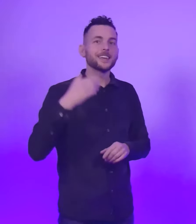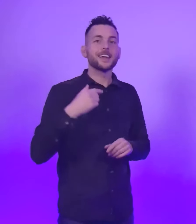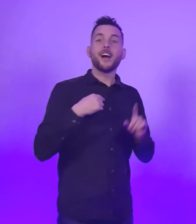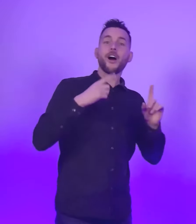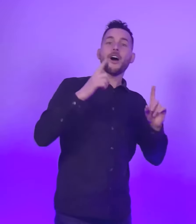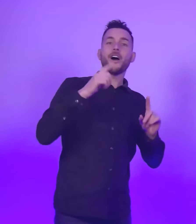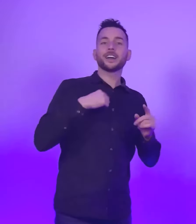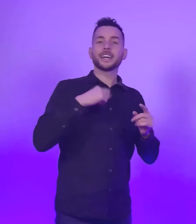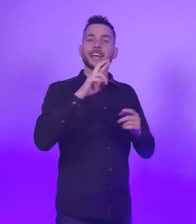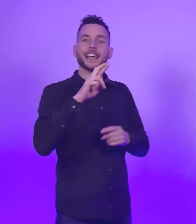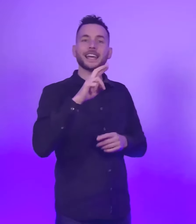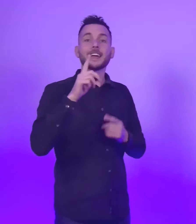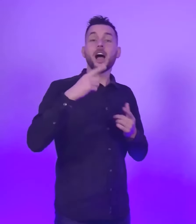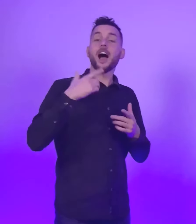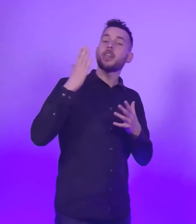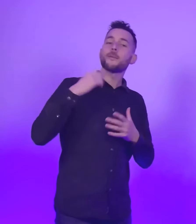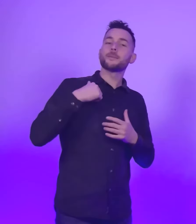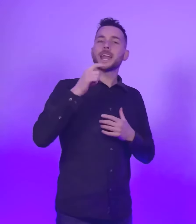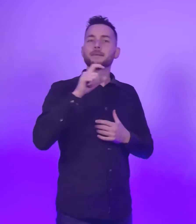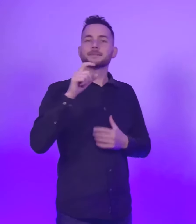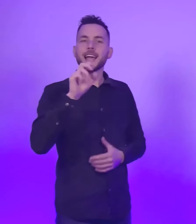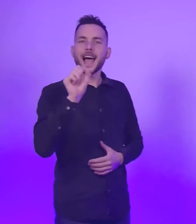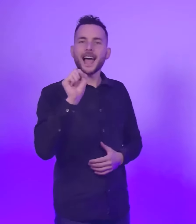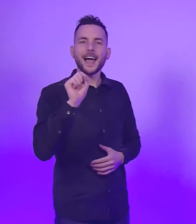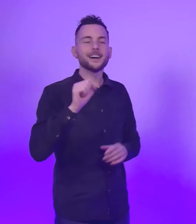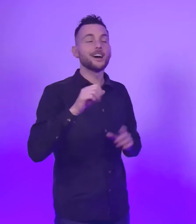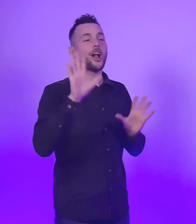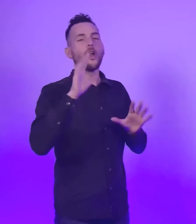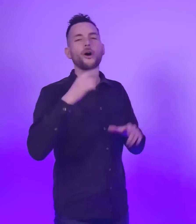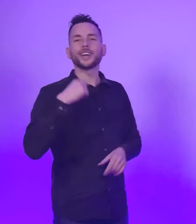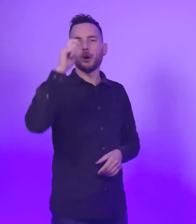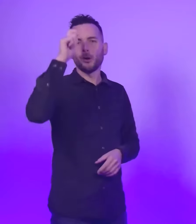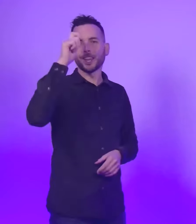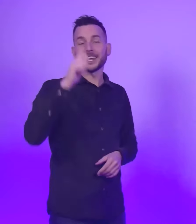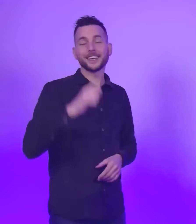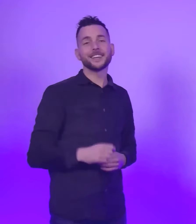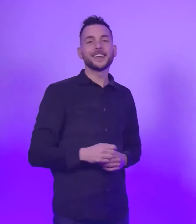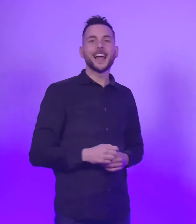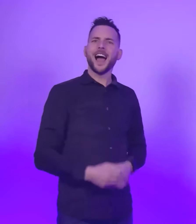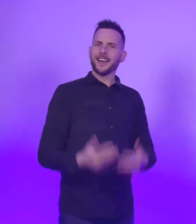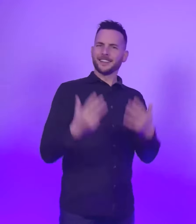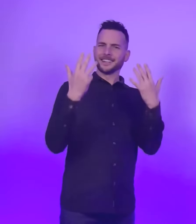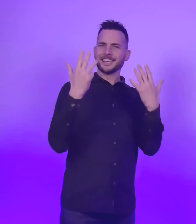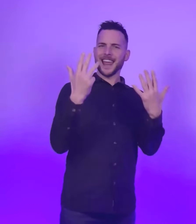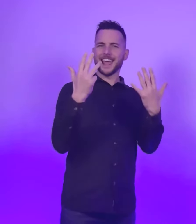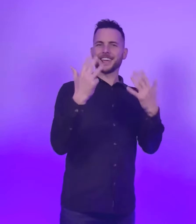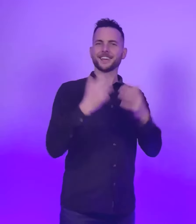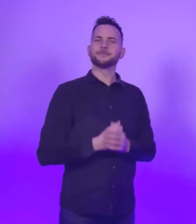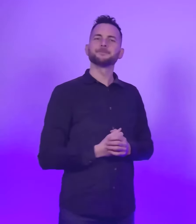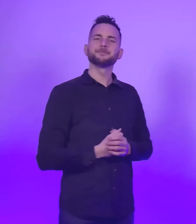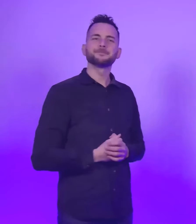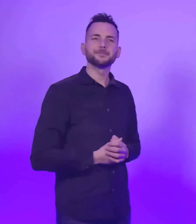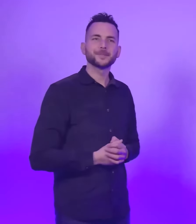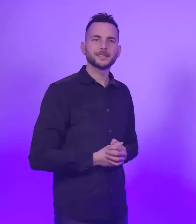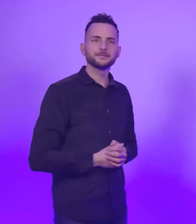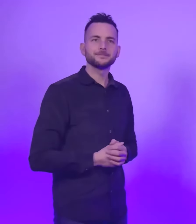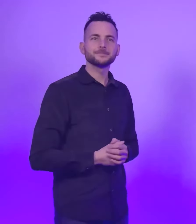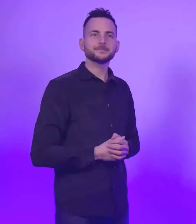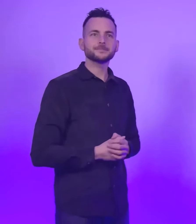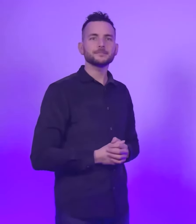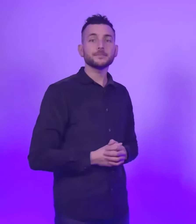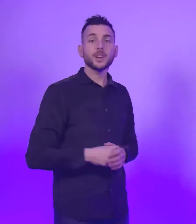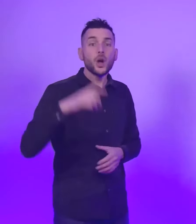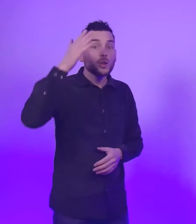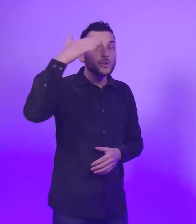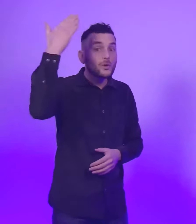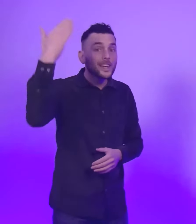Hallo, mijn naam is Sarah. Hoi, ik ben Olly. Een 9. Een 9. Oké. Okay. Plak hem erop. Sophie, we